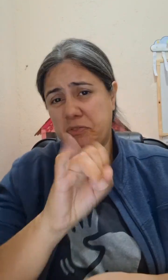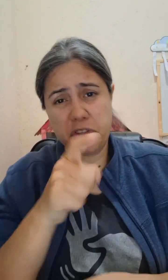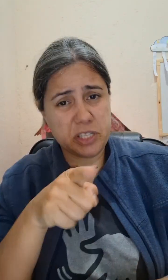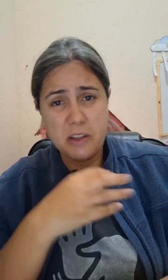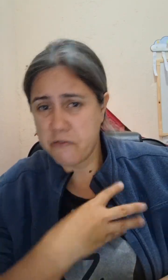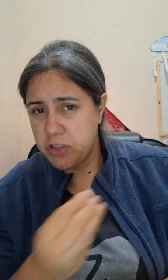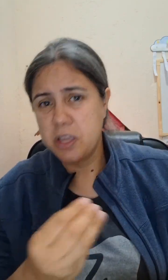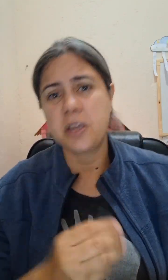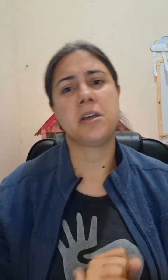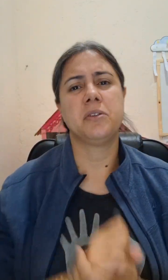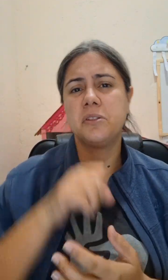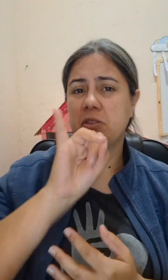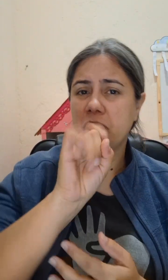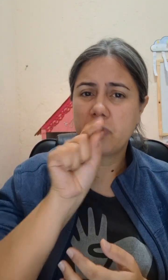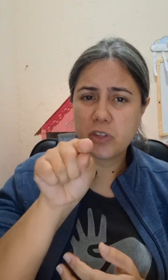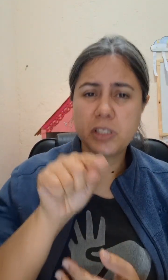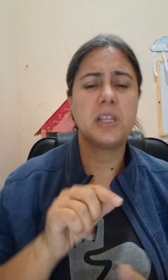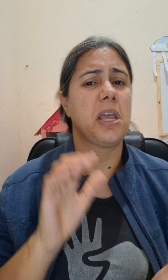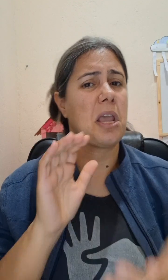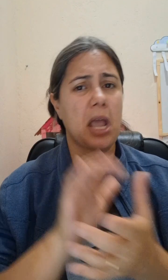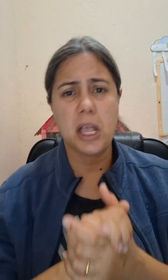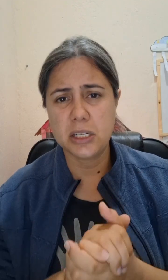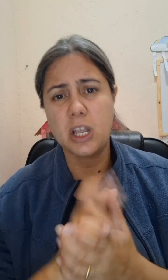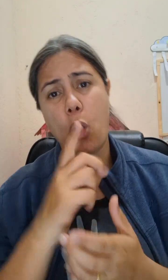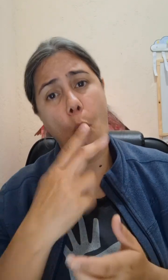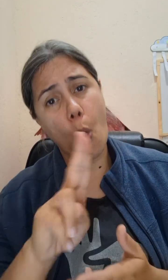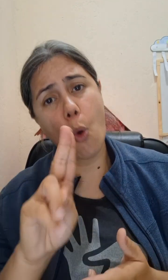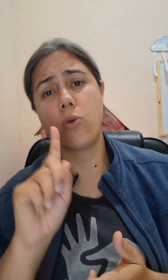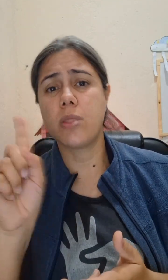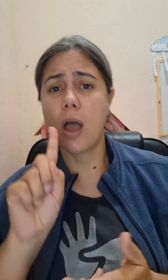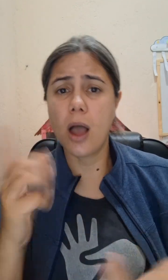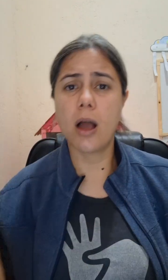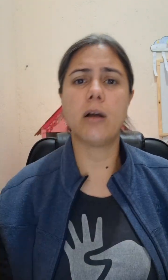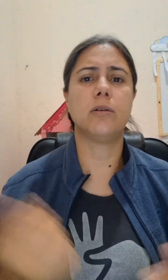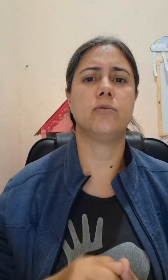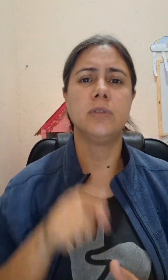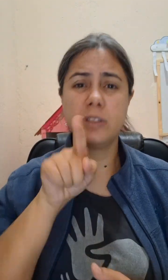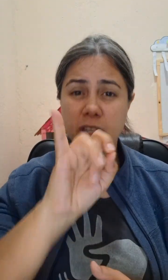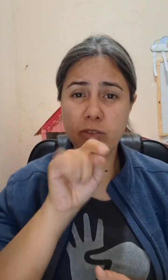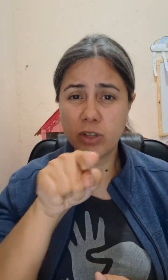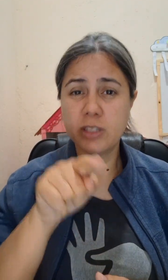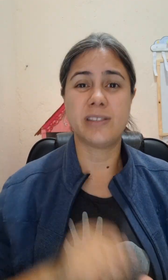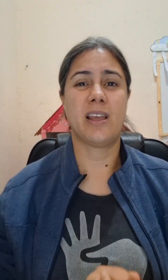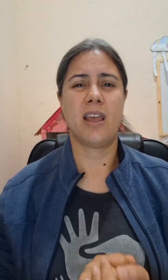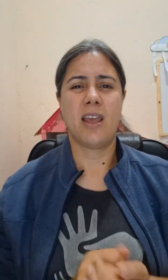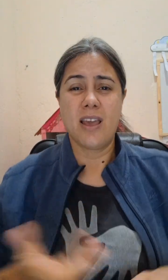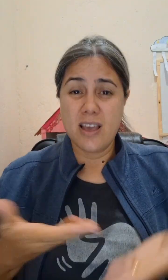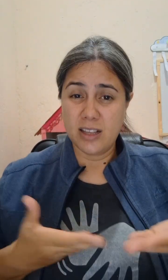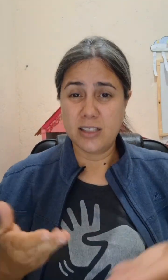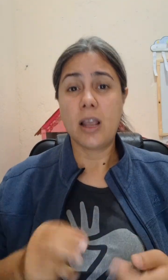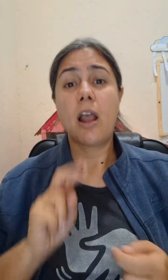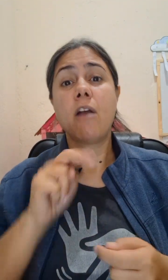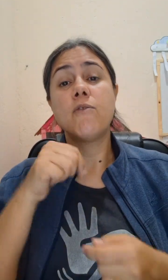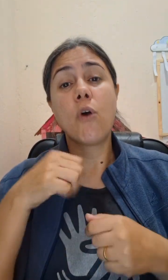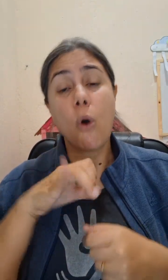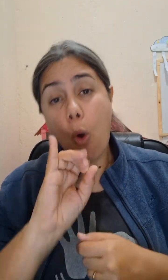é servo ou se você é chefe, todas as pessoas têm responsabilidades,